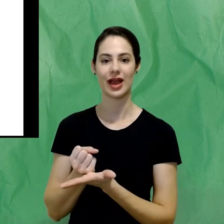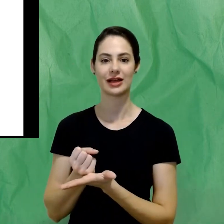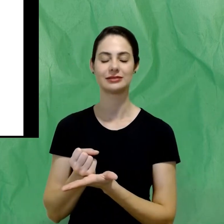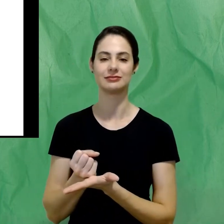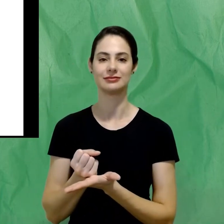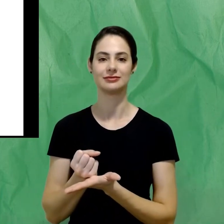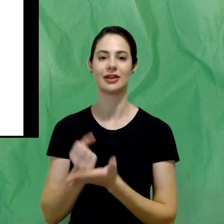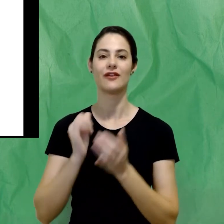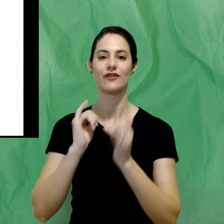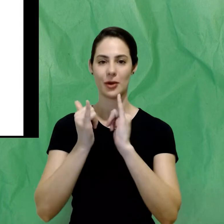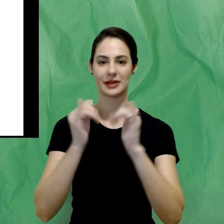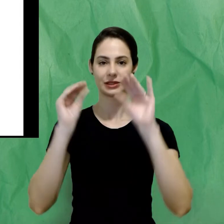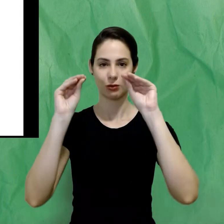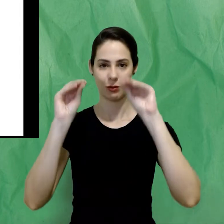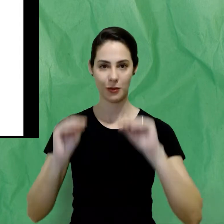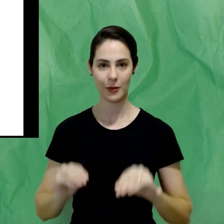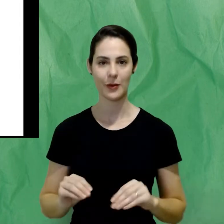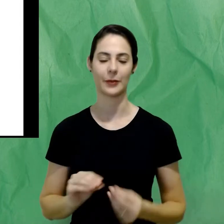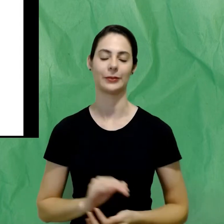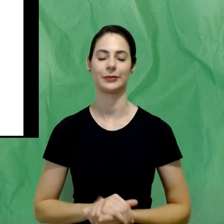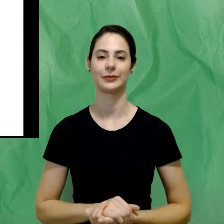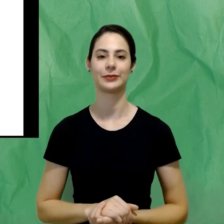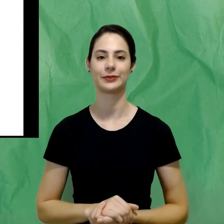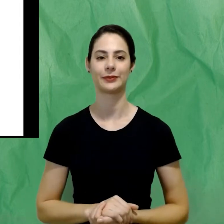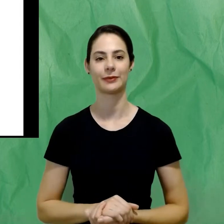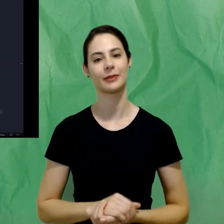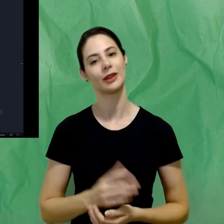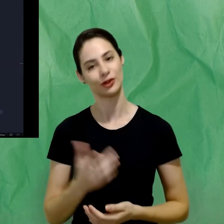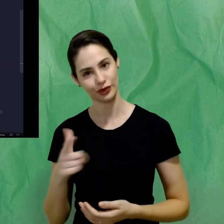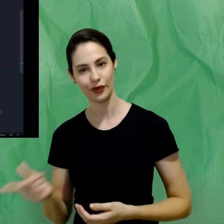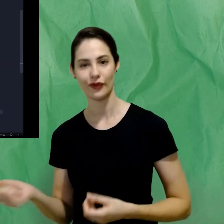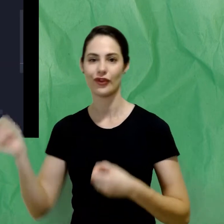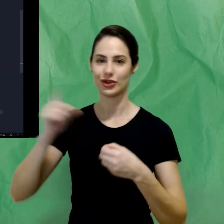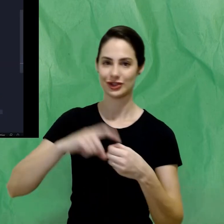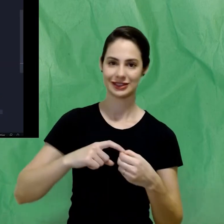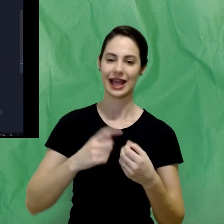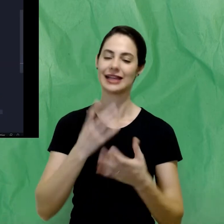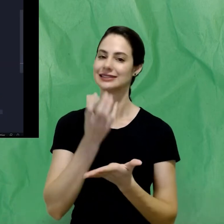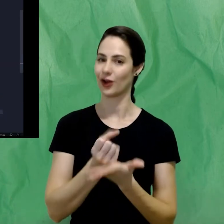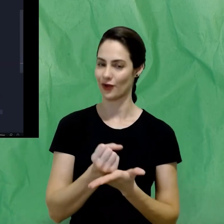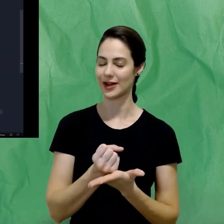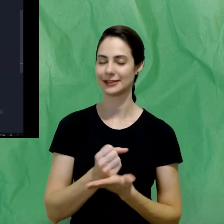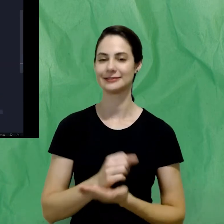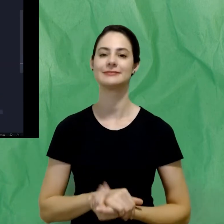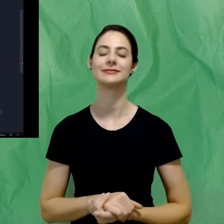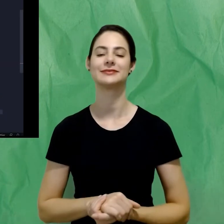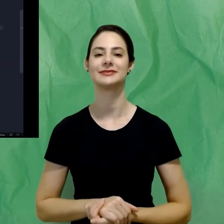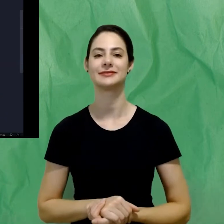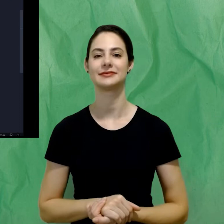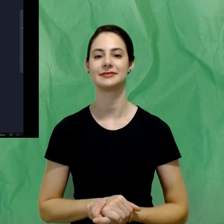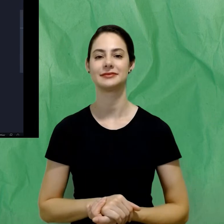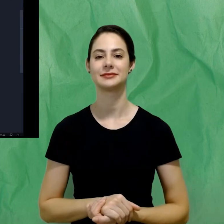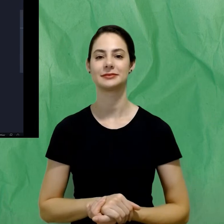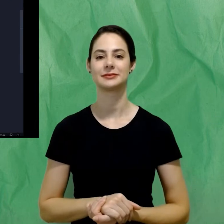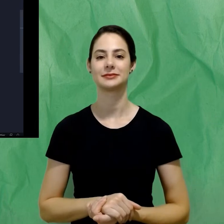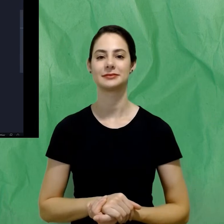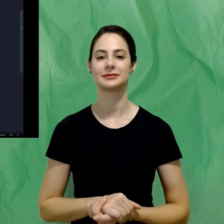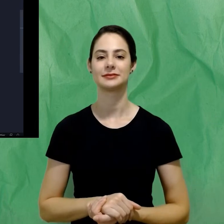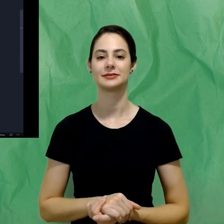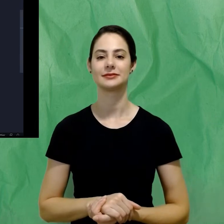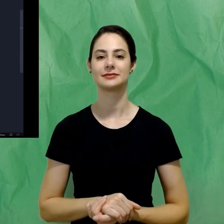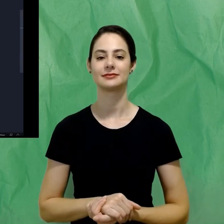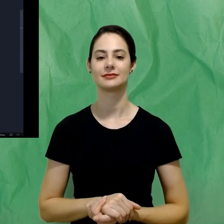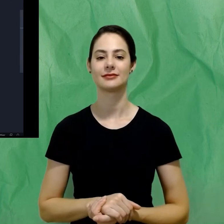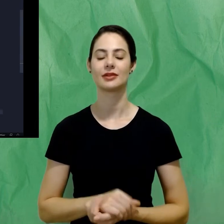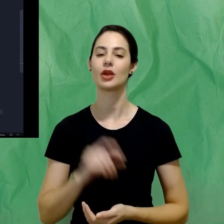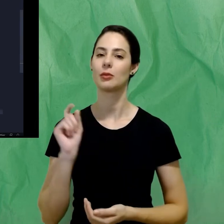com as informações que o usuário acabou de digitar. Então, bora lá criar a função de salvar. A função de salvar, quem vai chamar ela